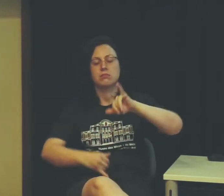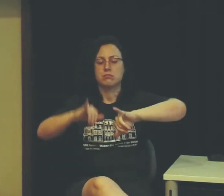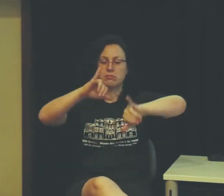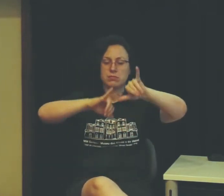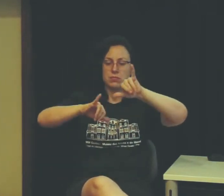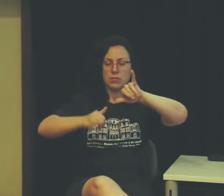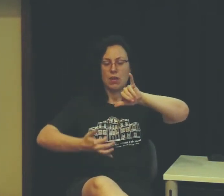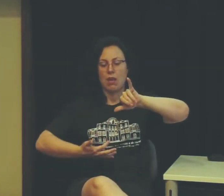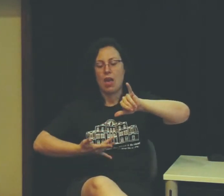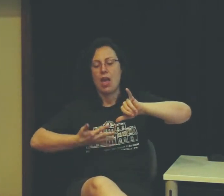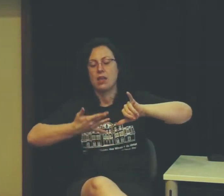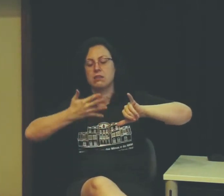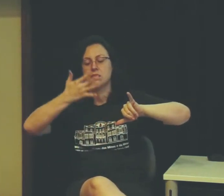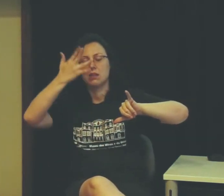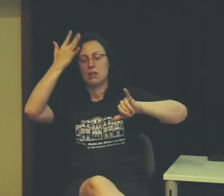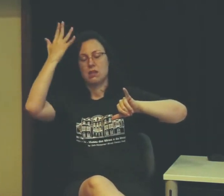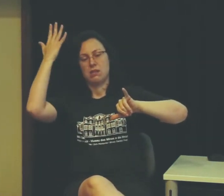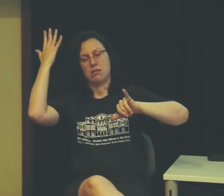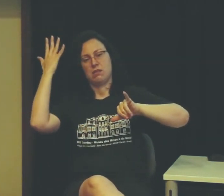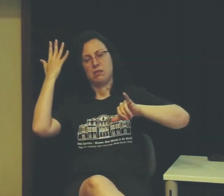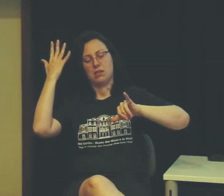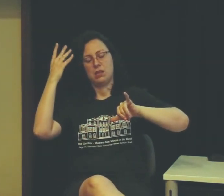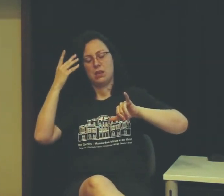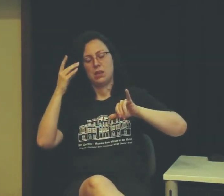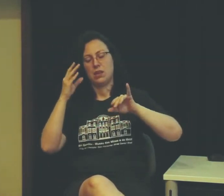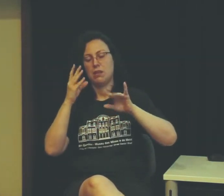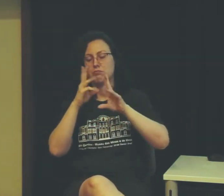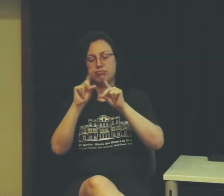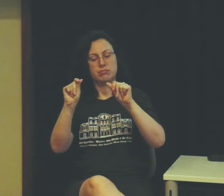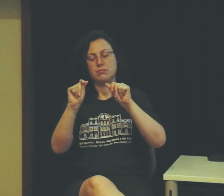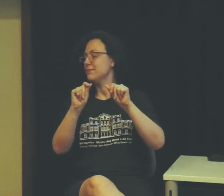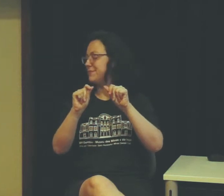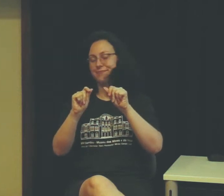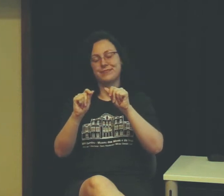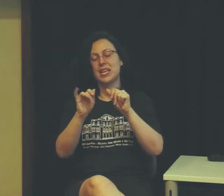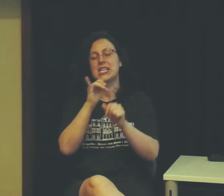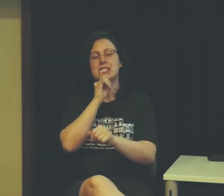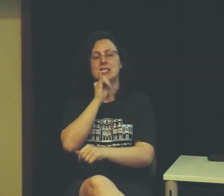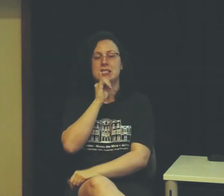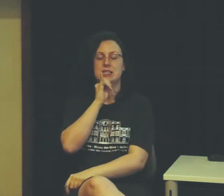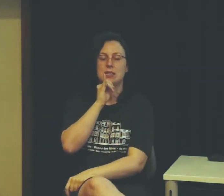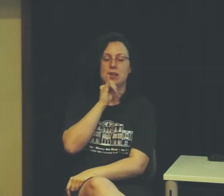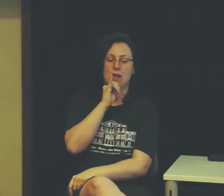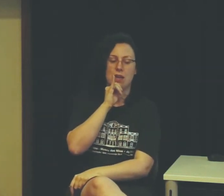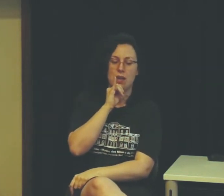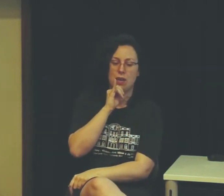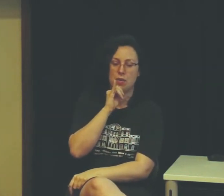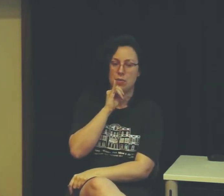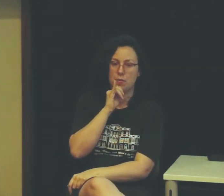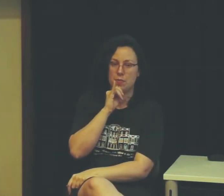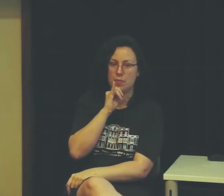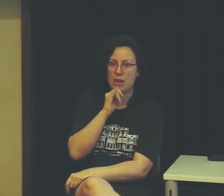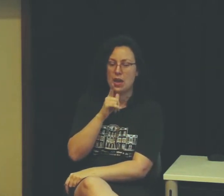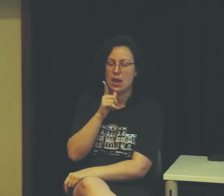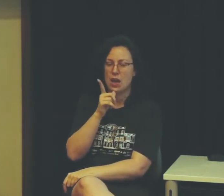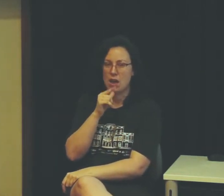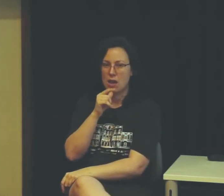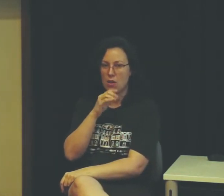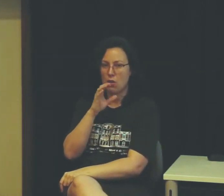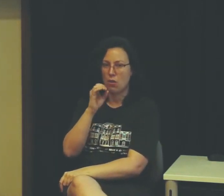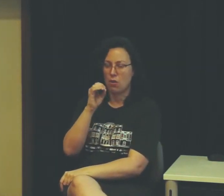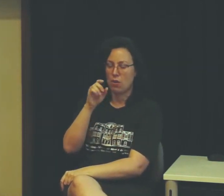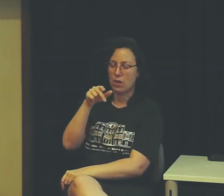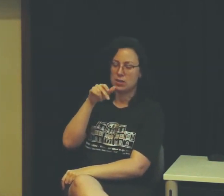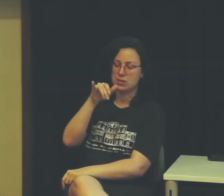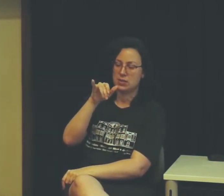acelera uma reação sem ser consumido. Então, um exemplo aí de um catalisador é quando você tem a água oxigenada e